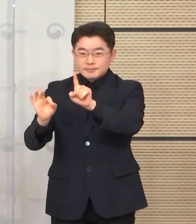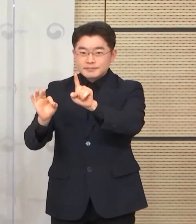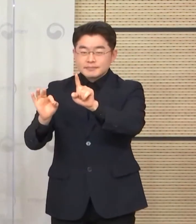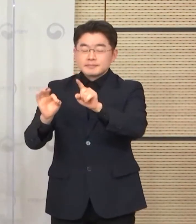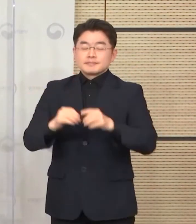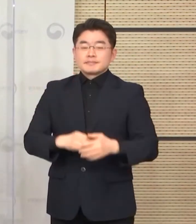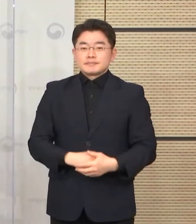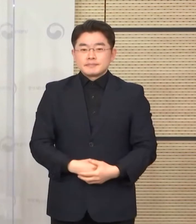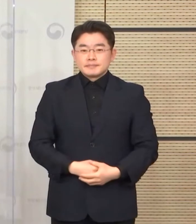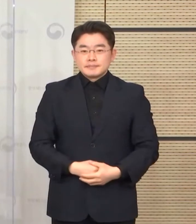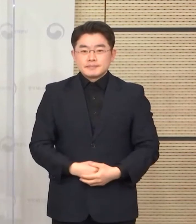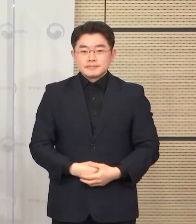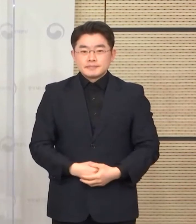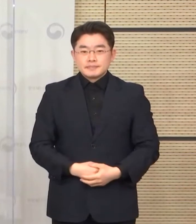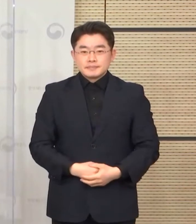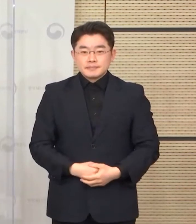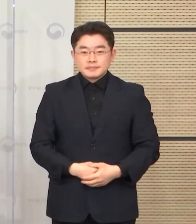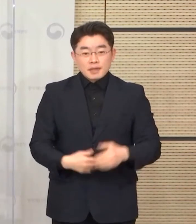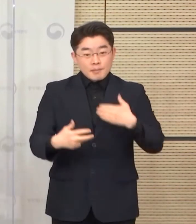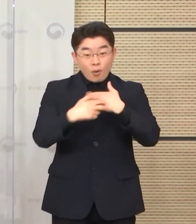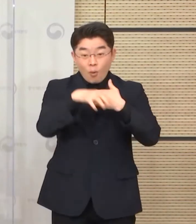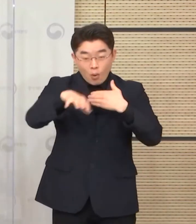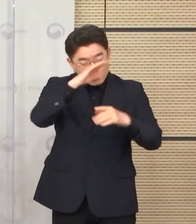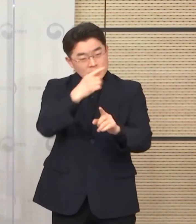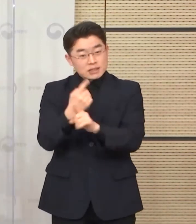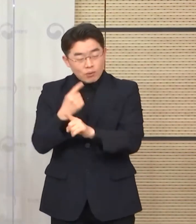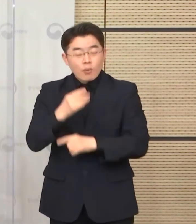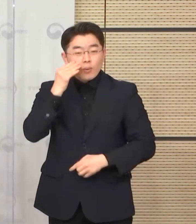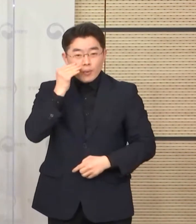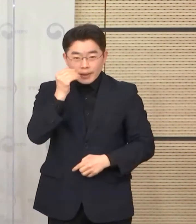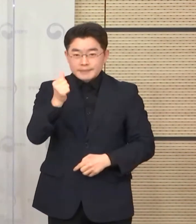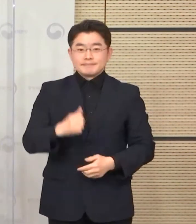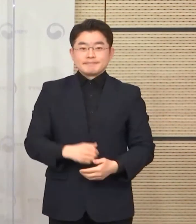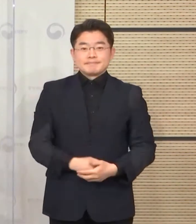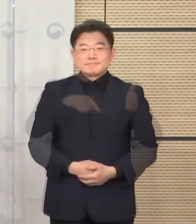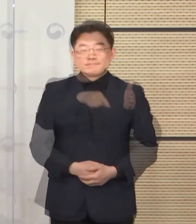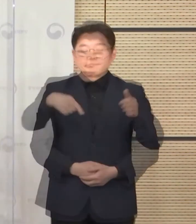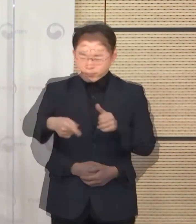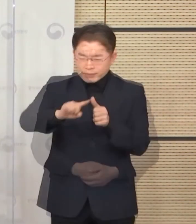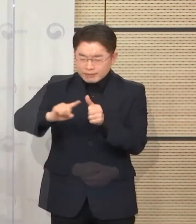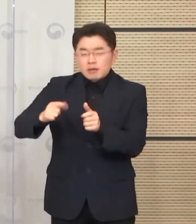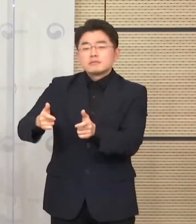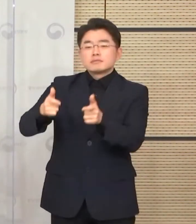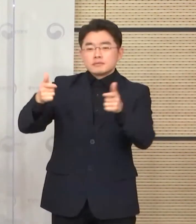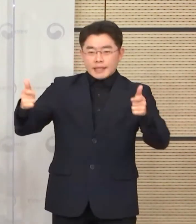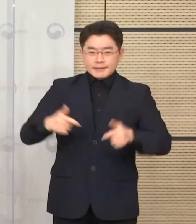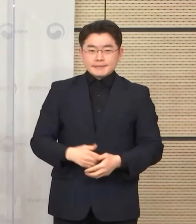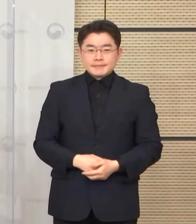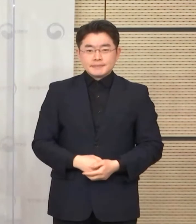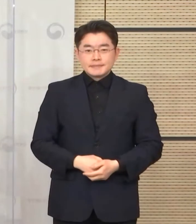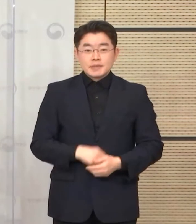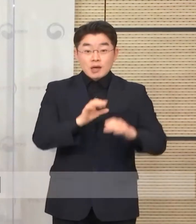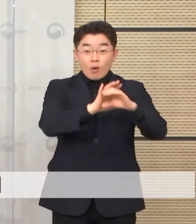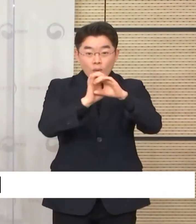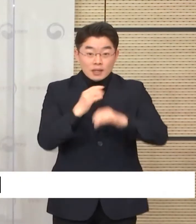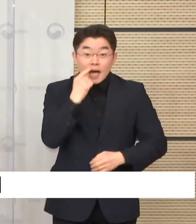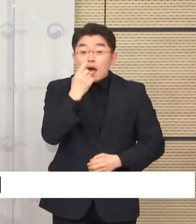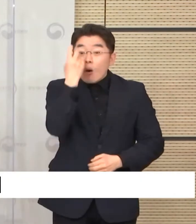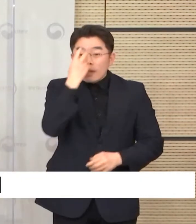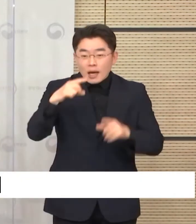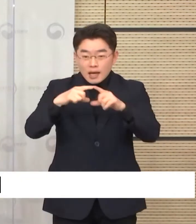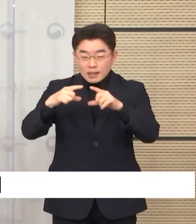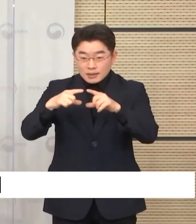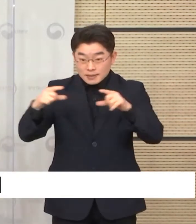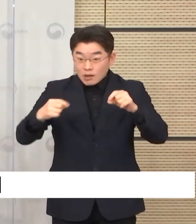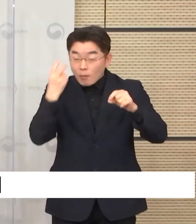41.1% 로 절반 이상의 여유를 확보하고 있는 중입니다 현재 코로 말고 진단 검사가 가능한 의류